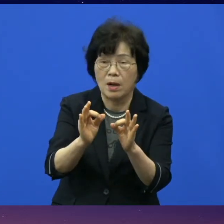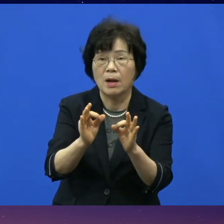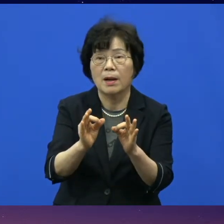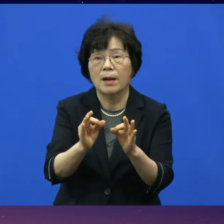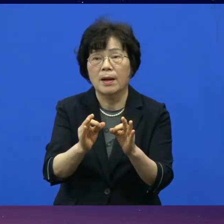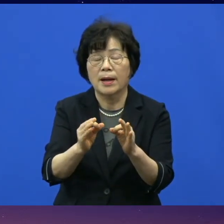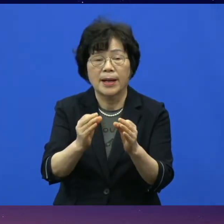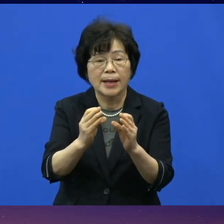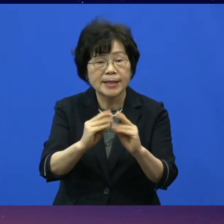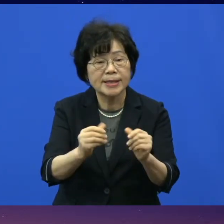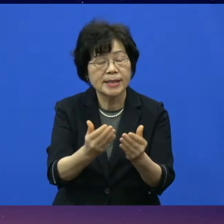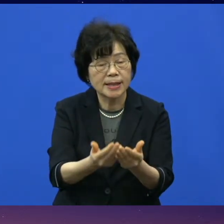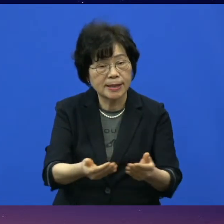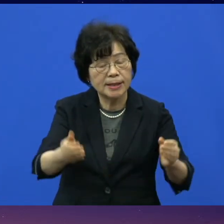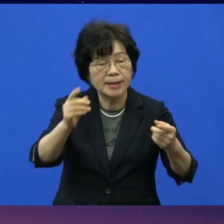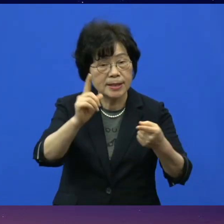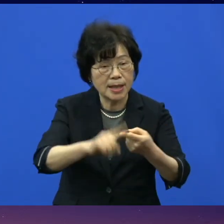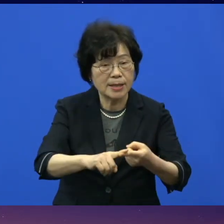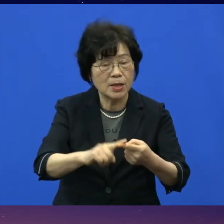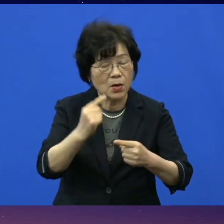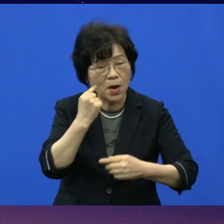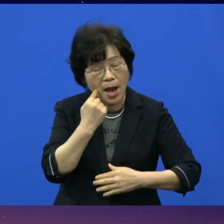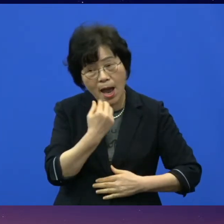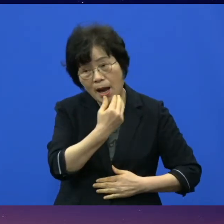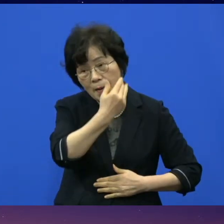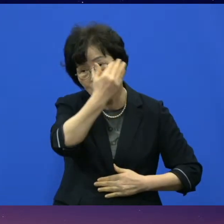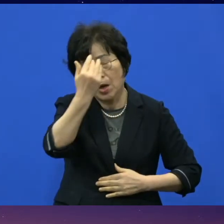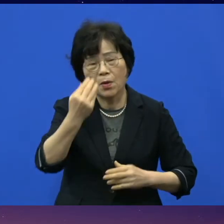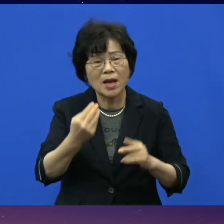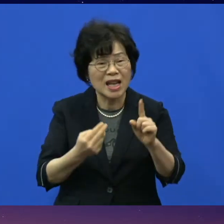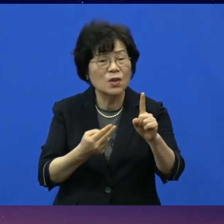여러분, 질거스는 그 자체로 아름다움을 본낼 수가 없습니다.